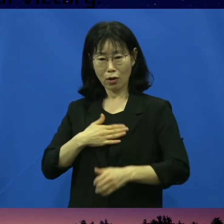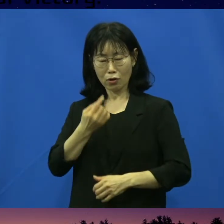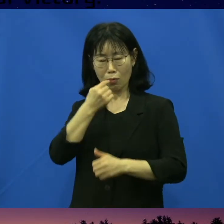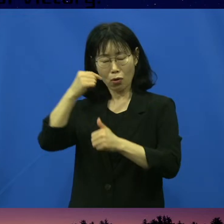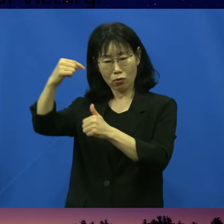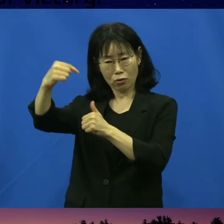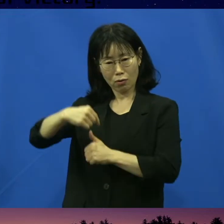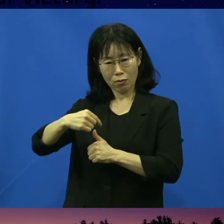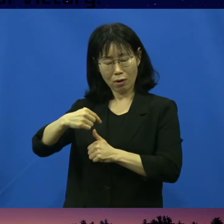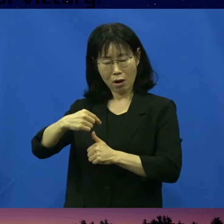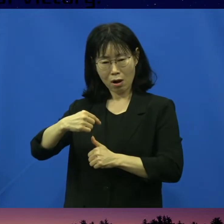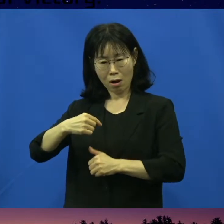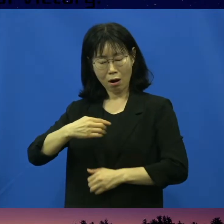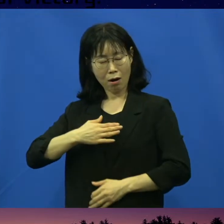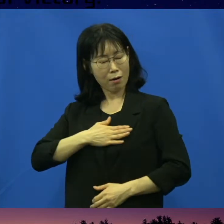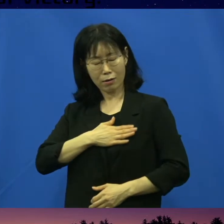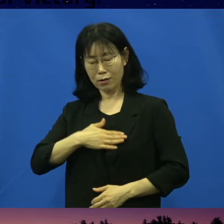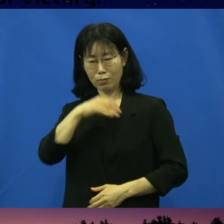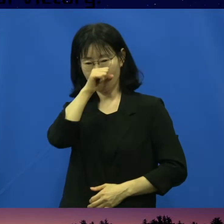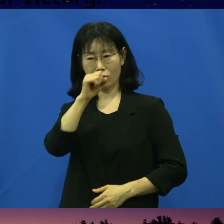왜 중요해요?